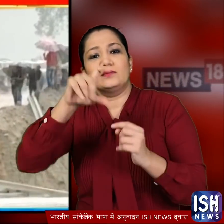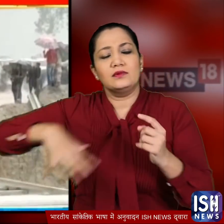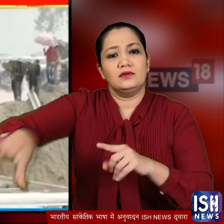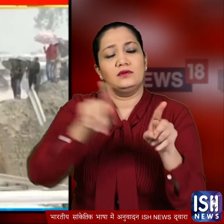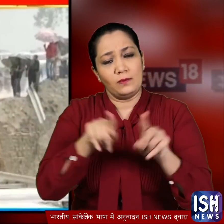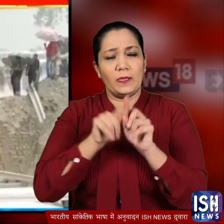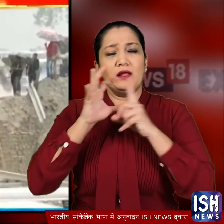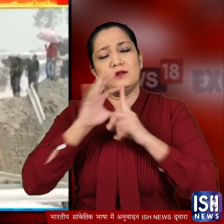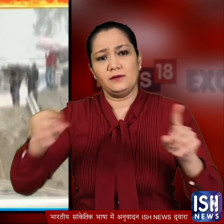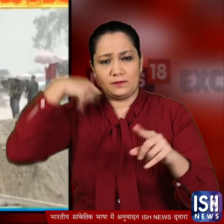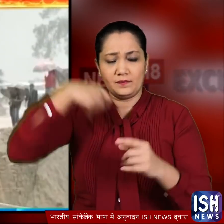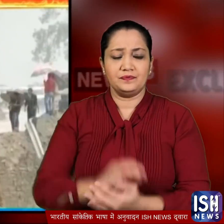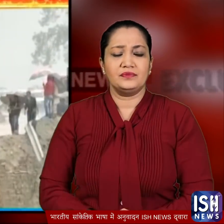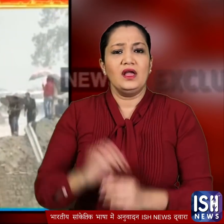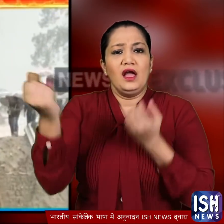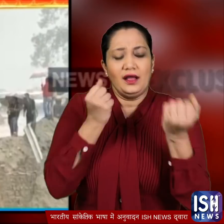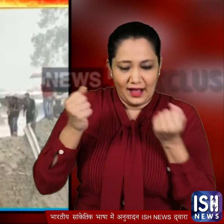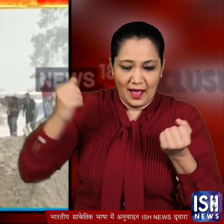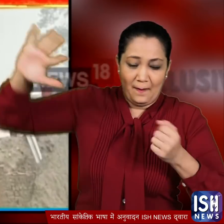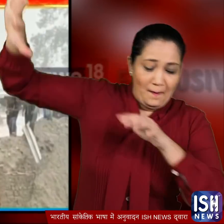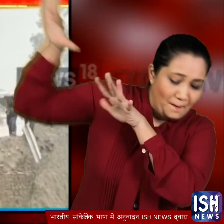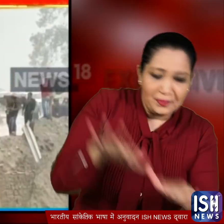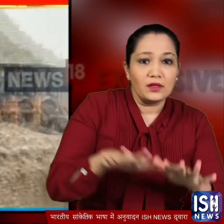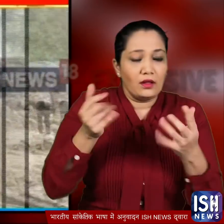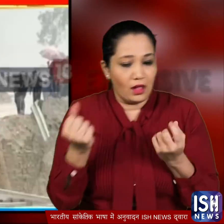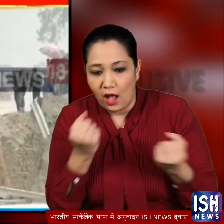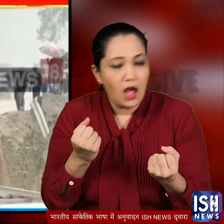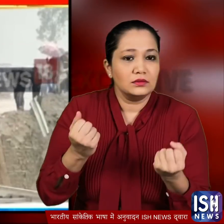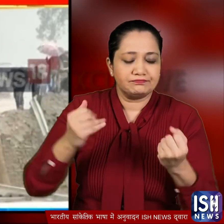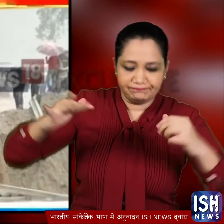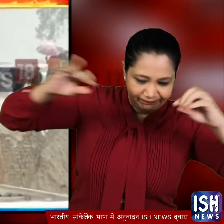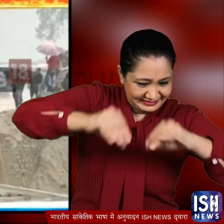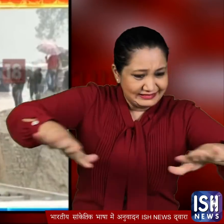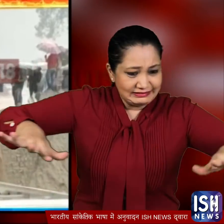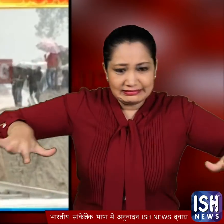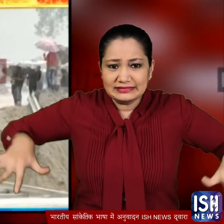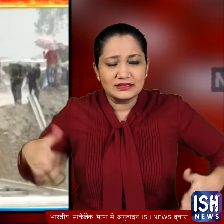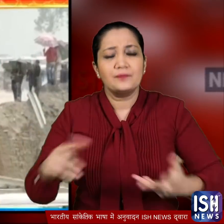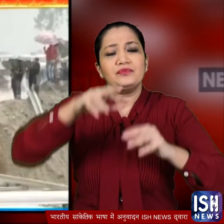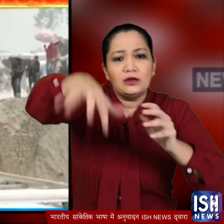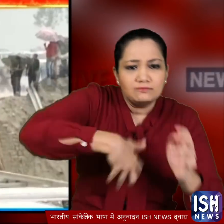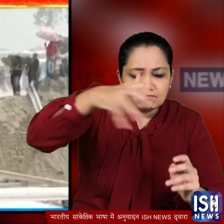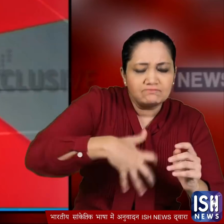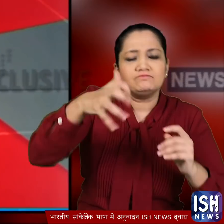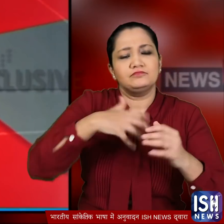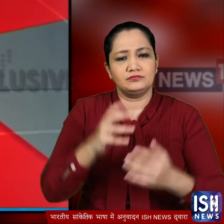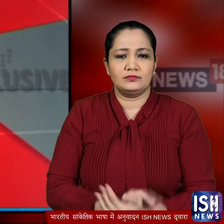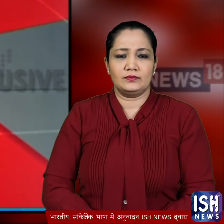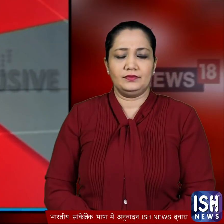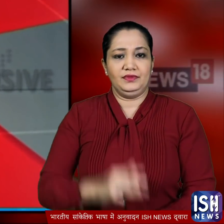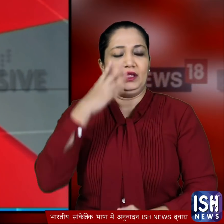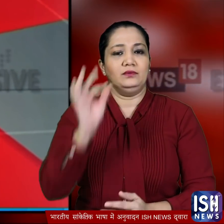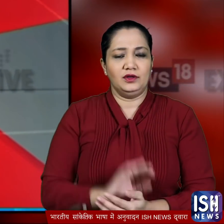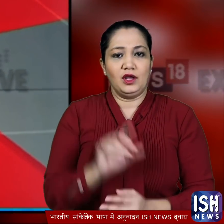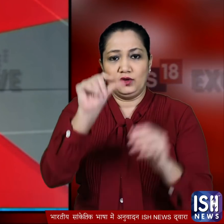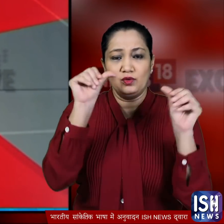वाली तस्वीरें सामने आईं। वहां एक कार पहाड़ से गिरे मलबे में ही फंस गई, जिसे निकालने के लिए खुदाई करने वाली मशीन की मदद दी गई। सौभाग्य की बात